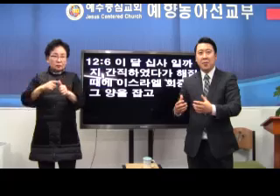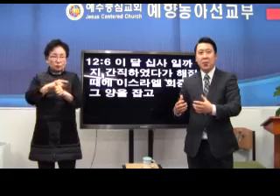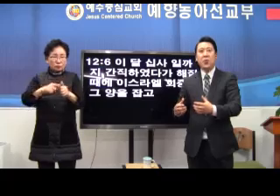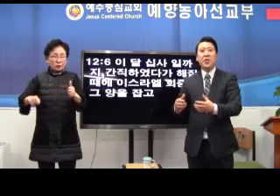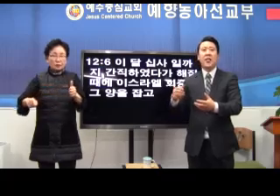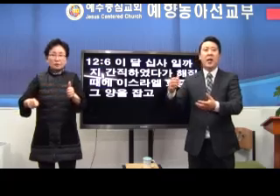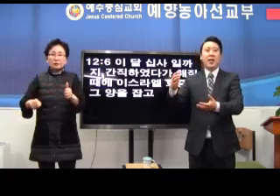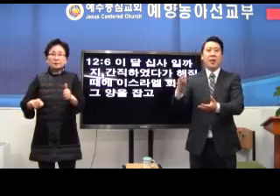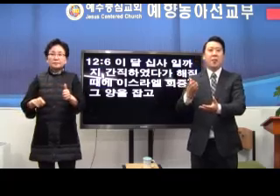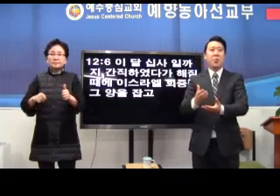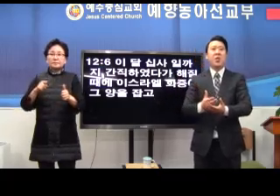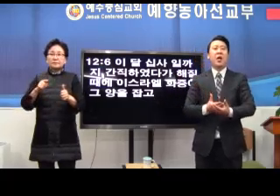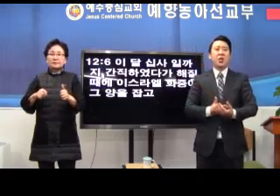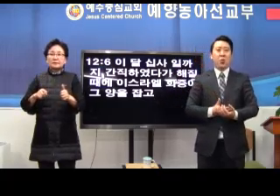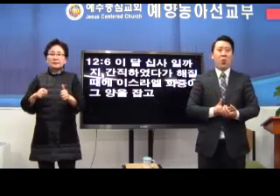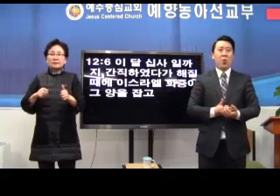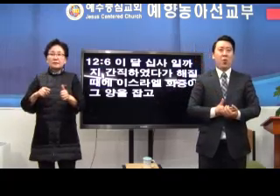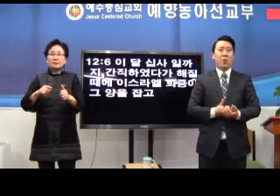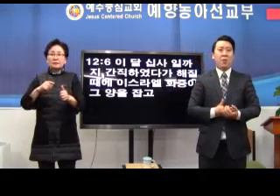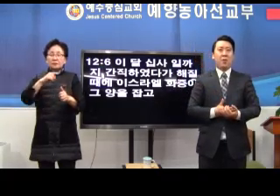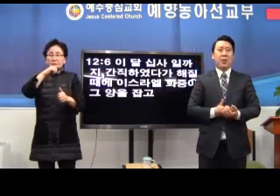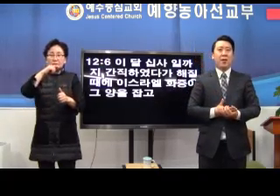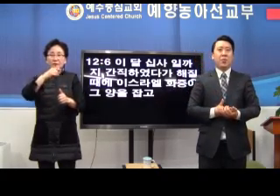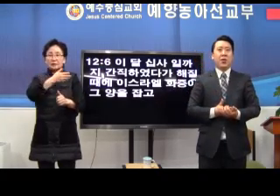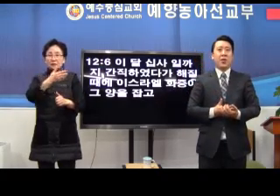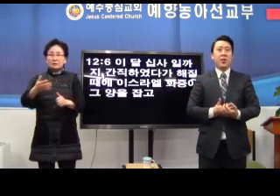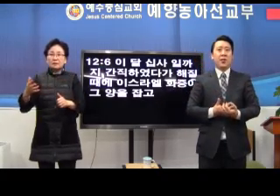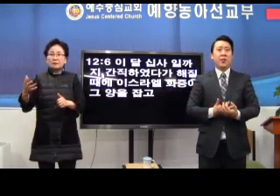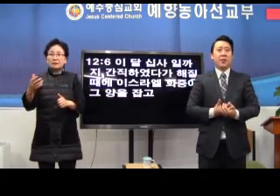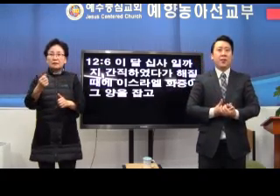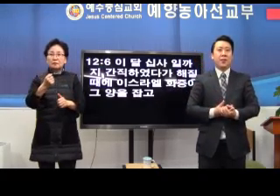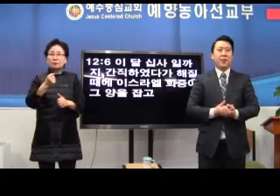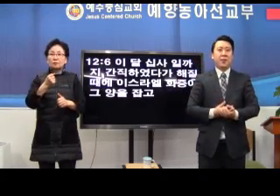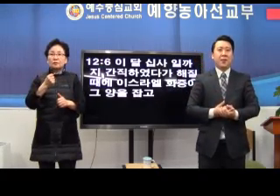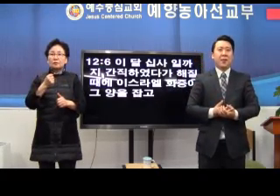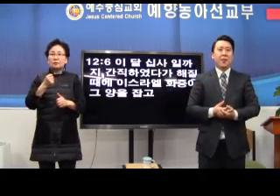그리고 이 양의 피를 가지고 다음 절